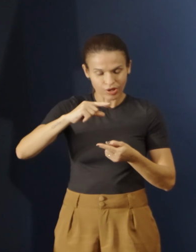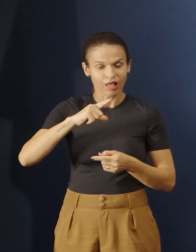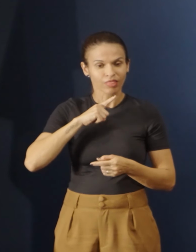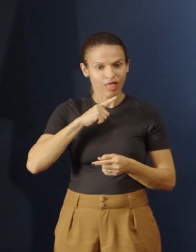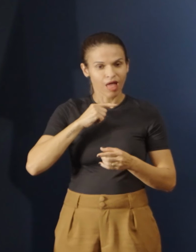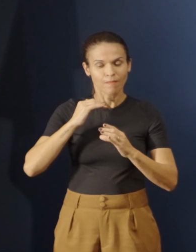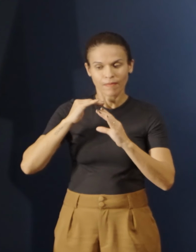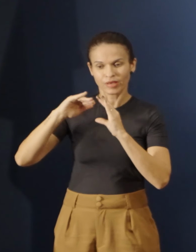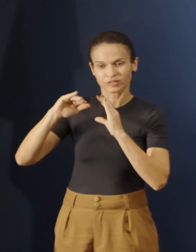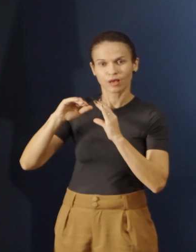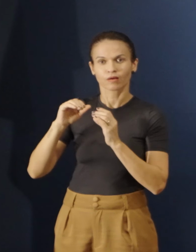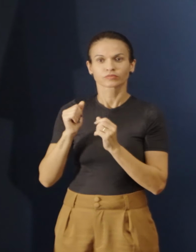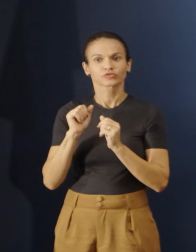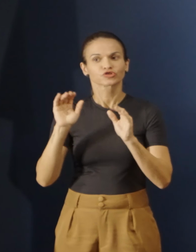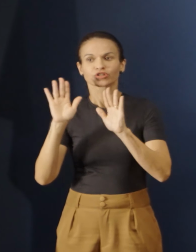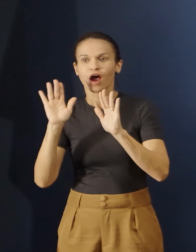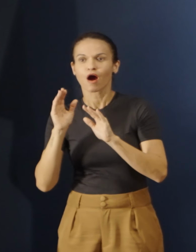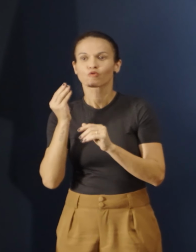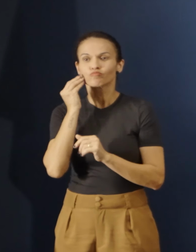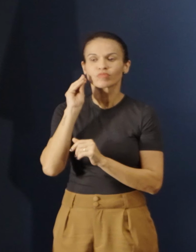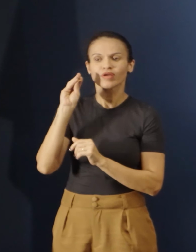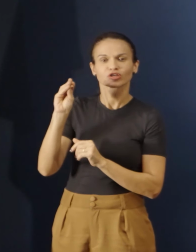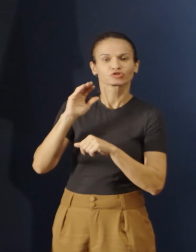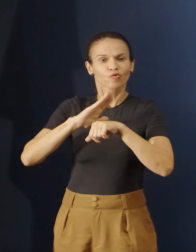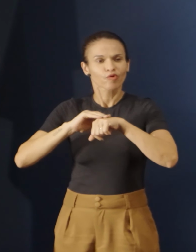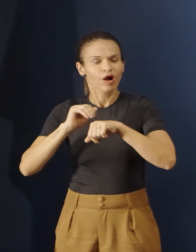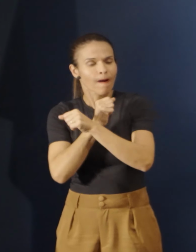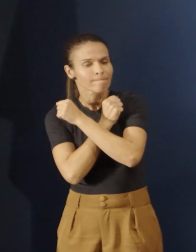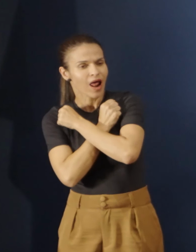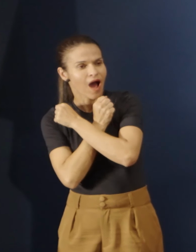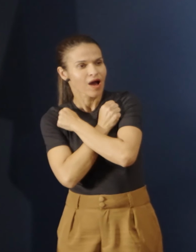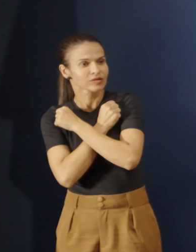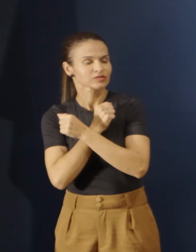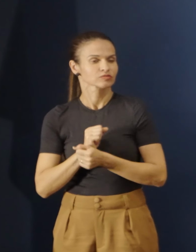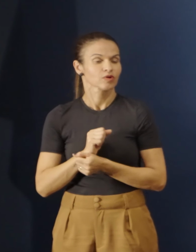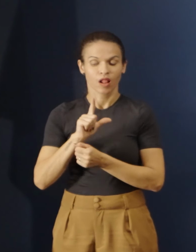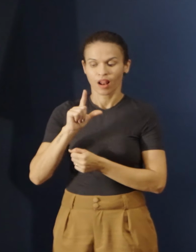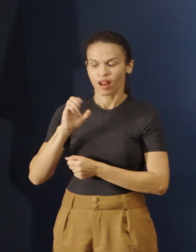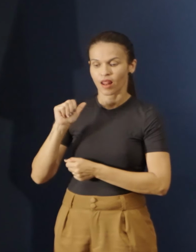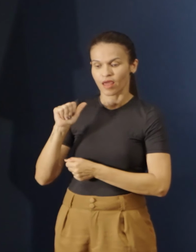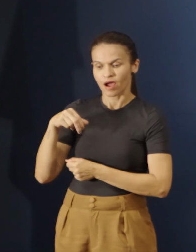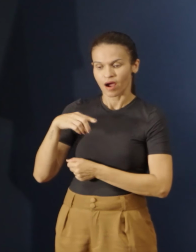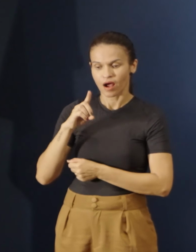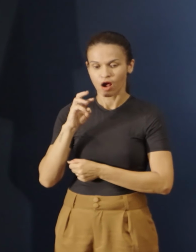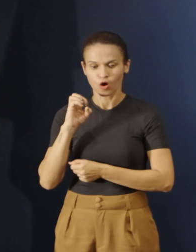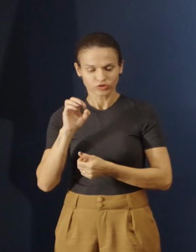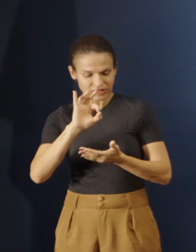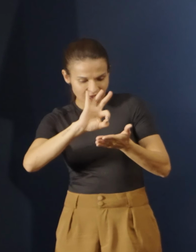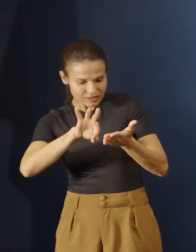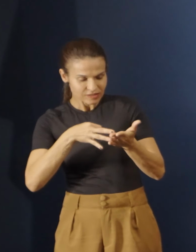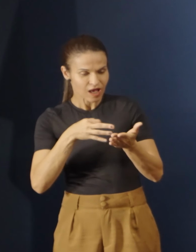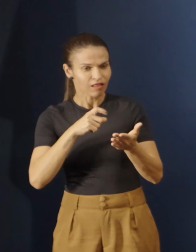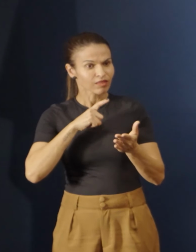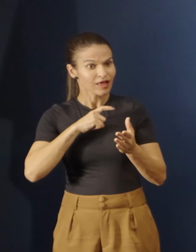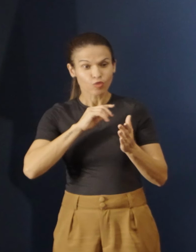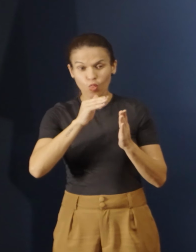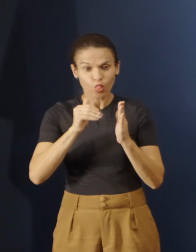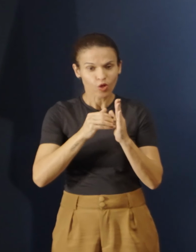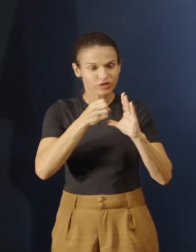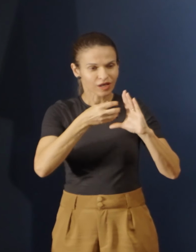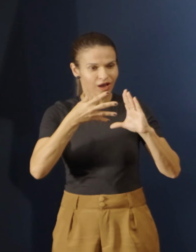Tchau, beijo, com carinho, um abraço, eu mando sempre com um abraço e tal. Leandro, você assina. Então, você tem todos os elementos